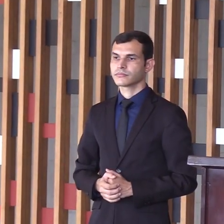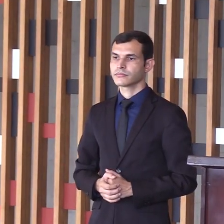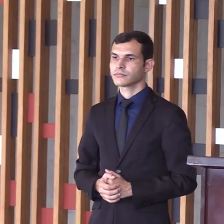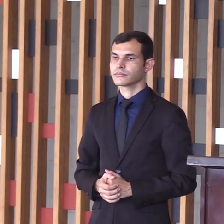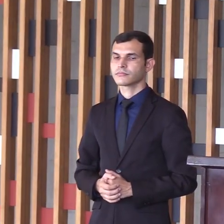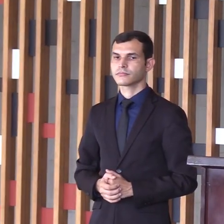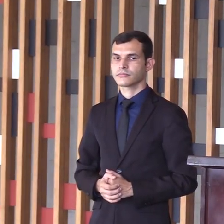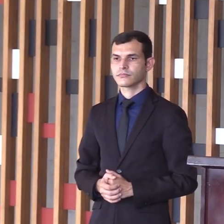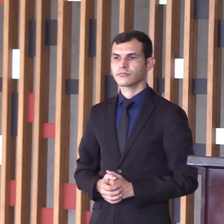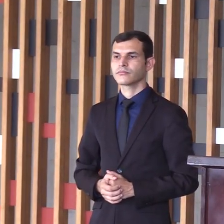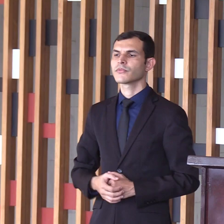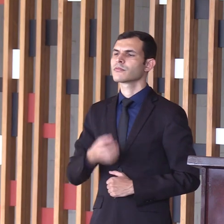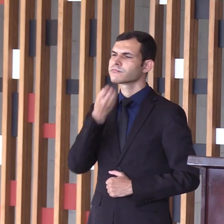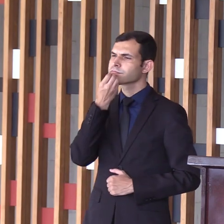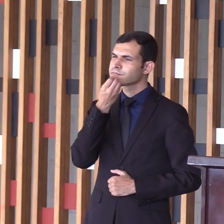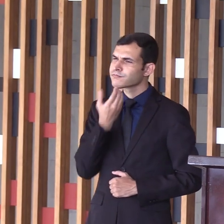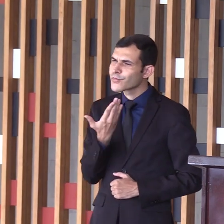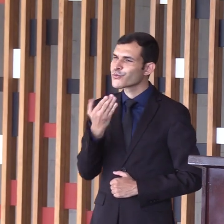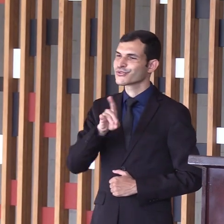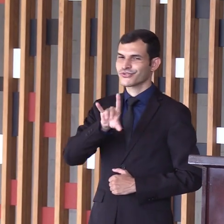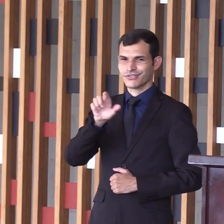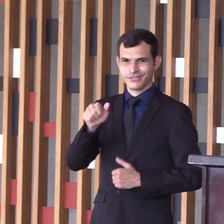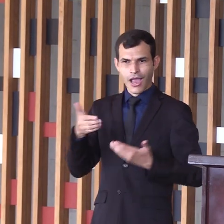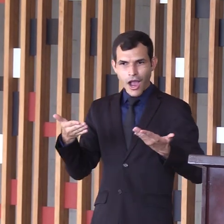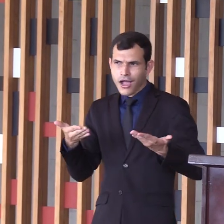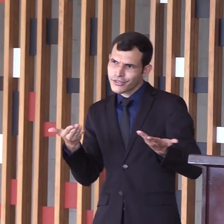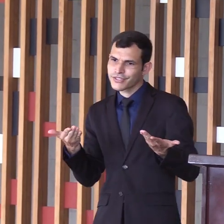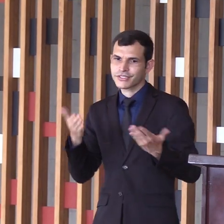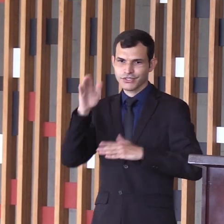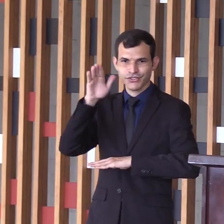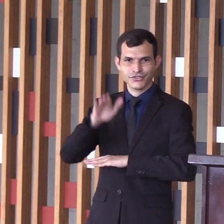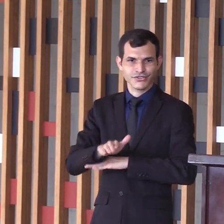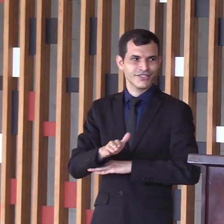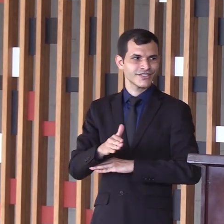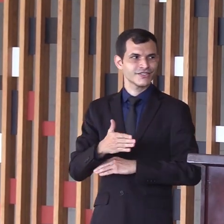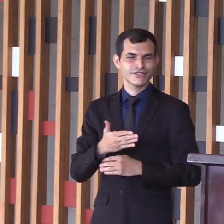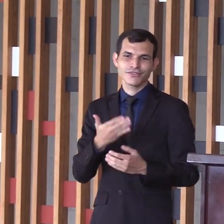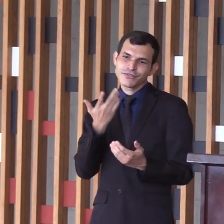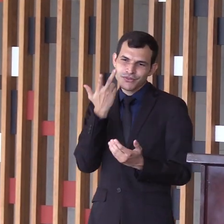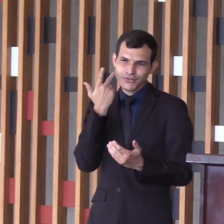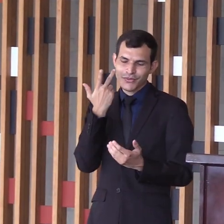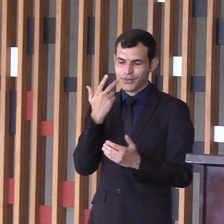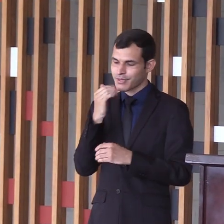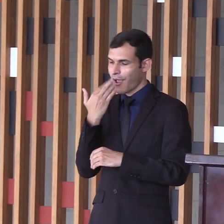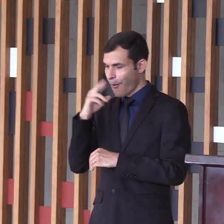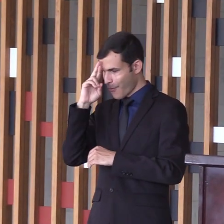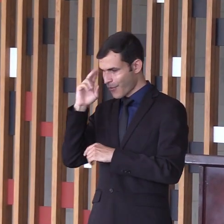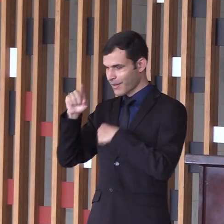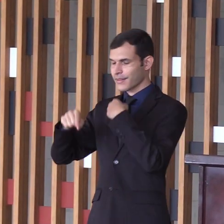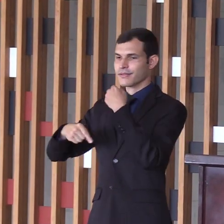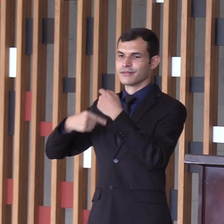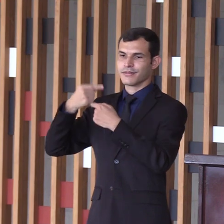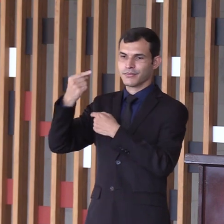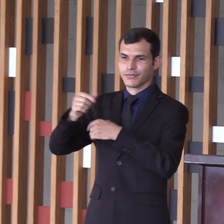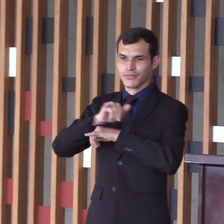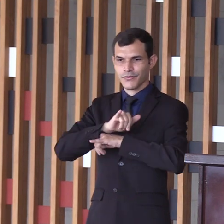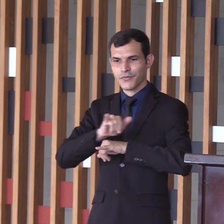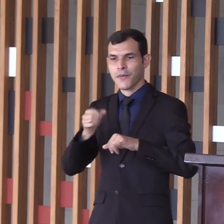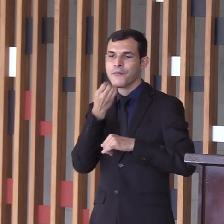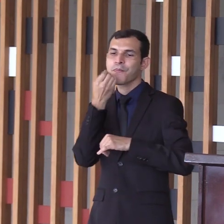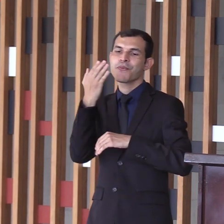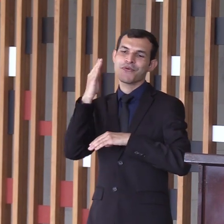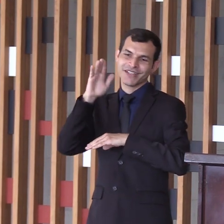Muito bom dia, agora já tarde. Geralmente eu costumo dar boa tarde depois que eu almoço, então ainda bom dia a